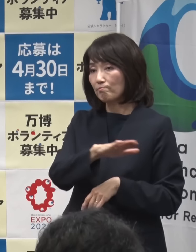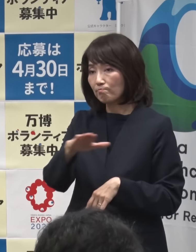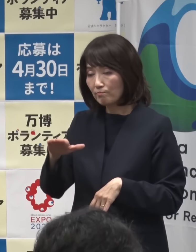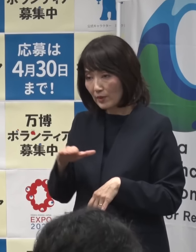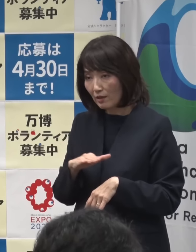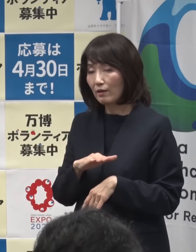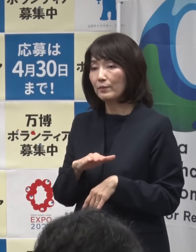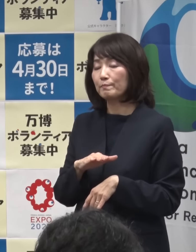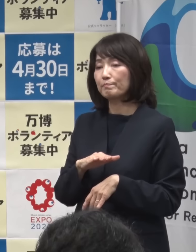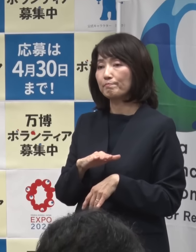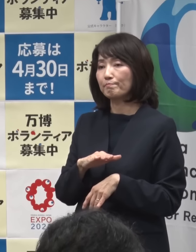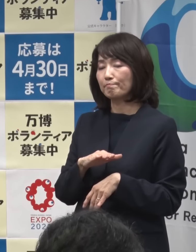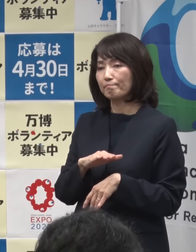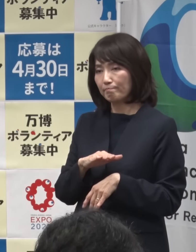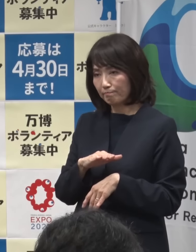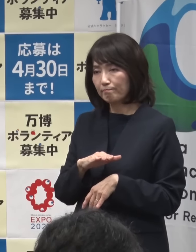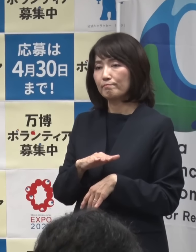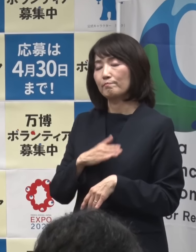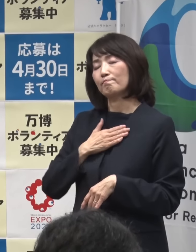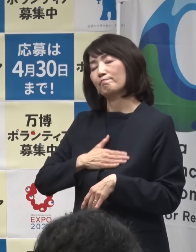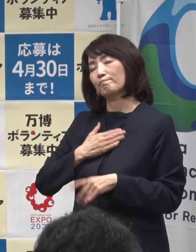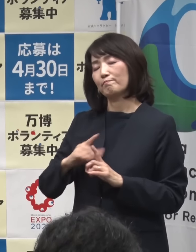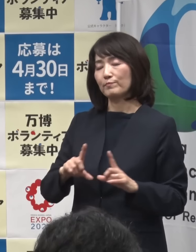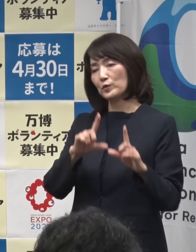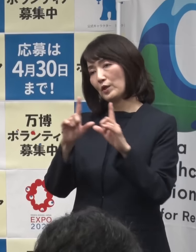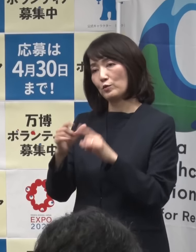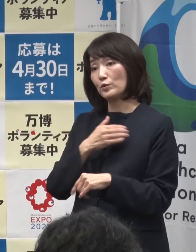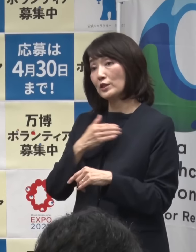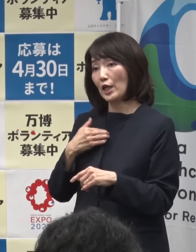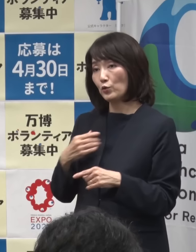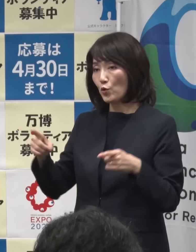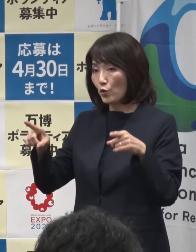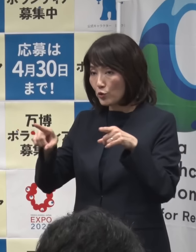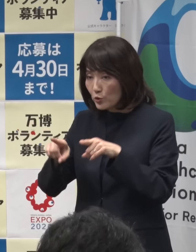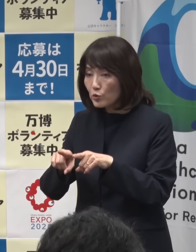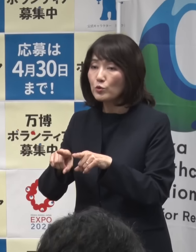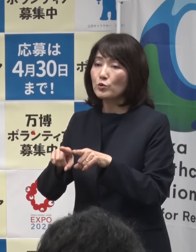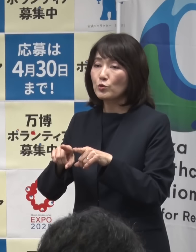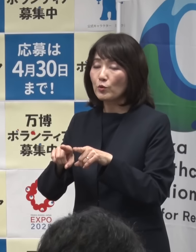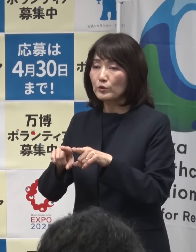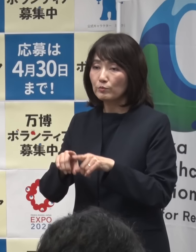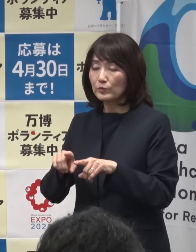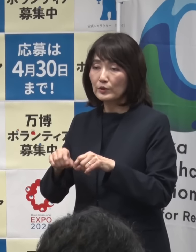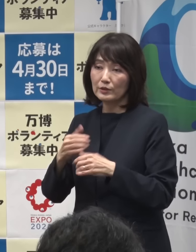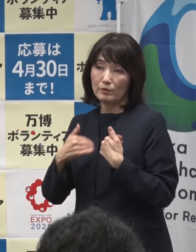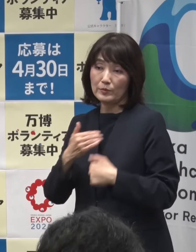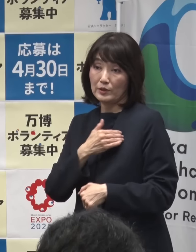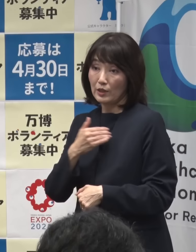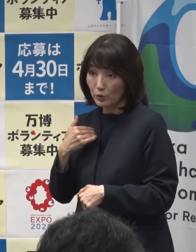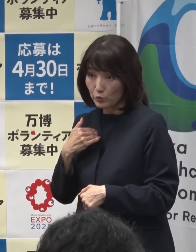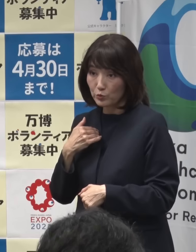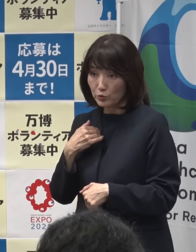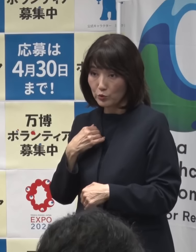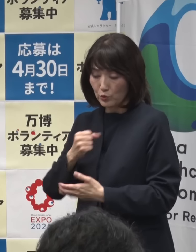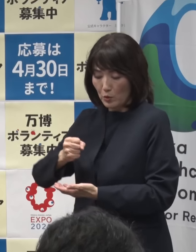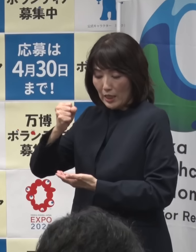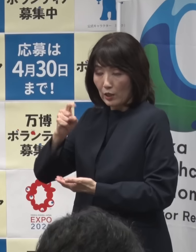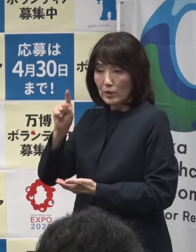の快適に暮らしていくというこの共存共栄に必要な財源の一部をお願いするべ